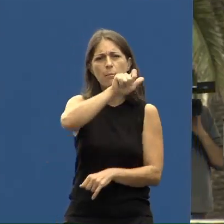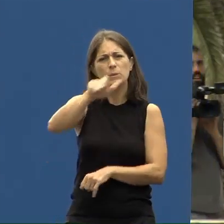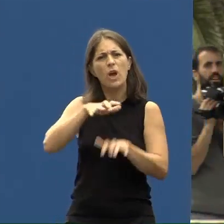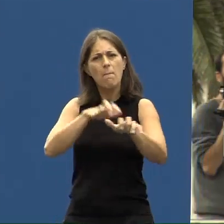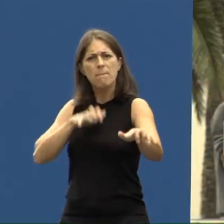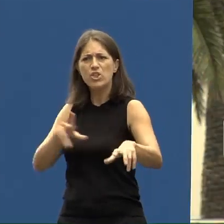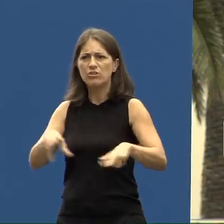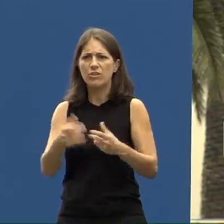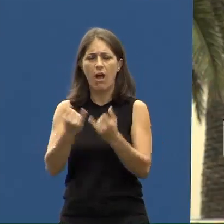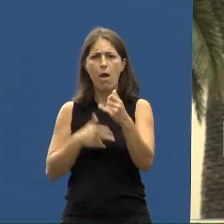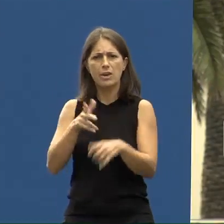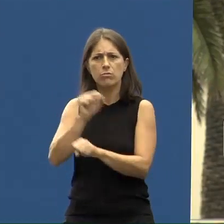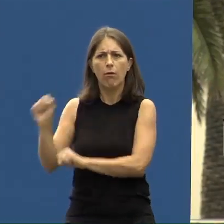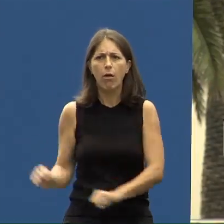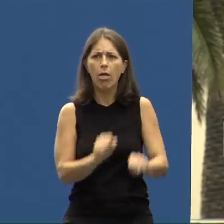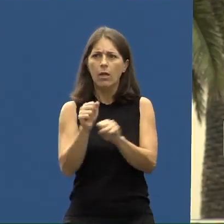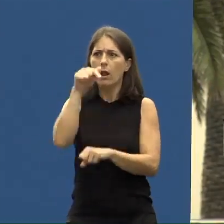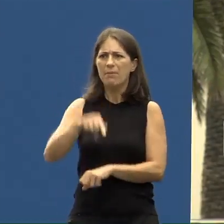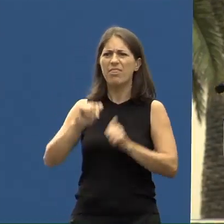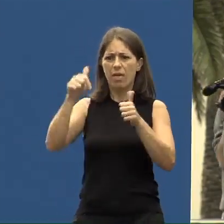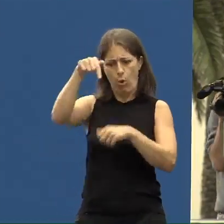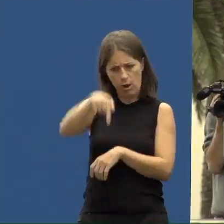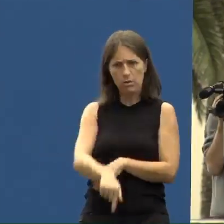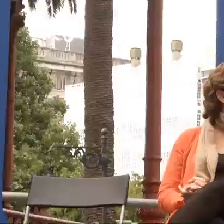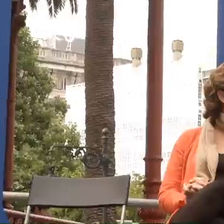sociais deste país, comezando por esta cidade.